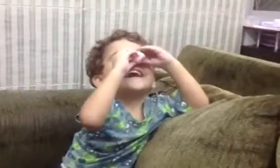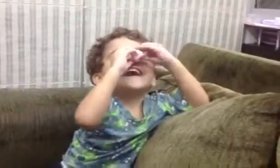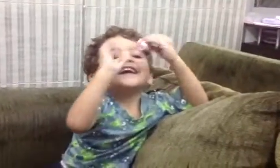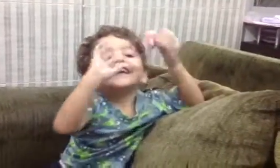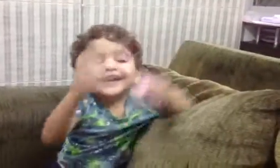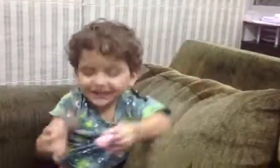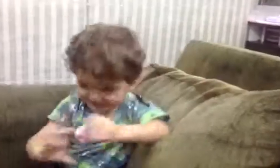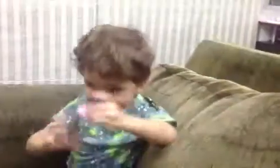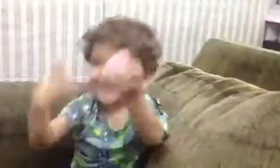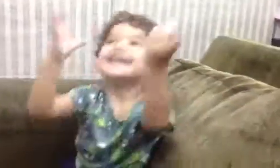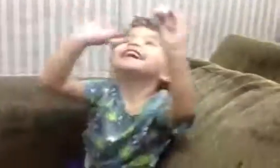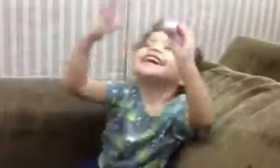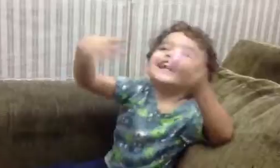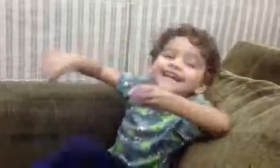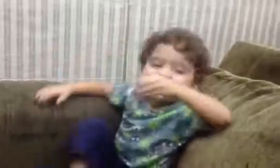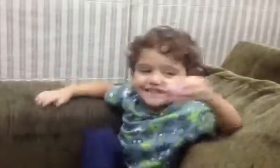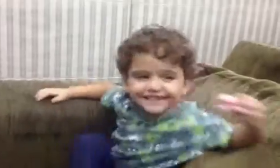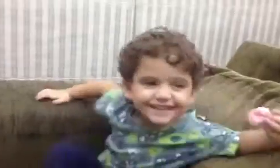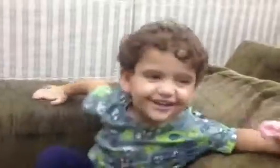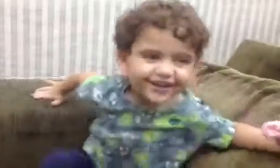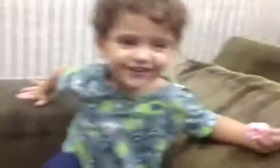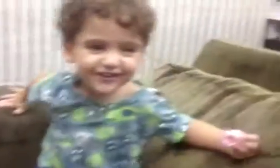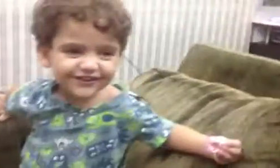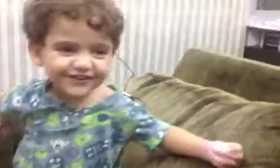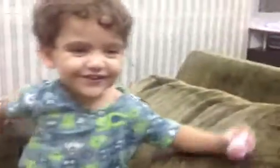Você, você é Foca?